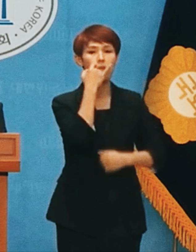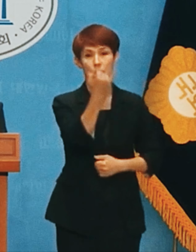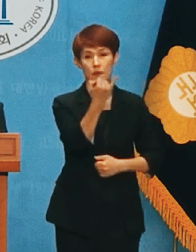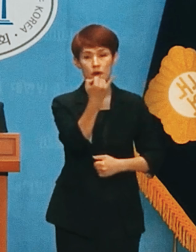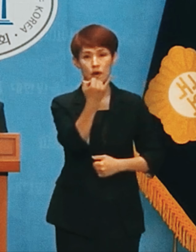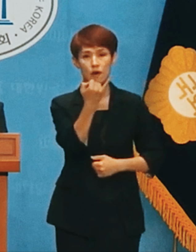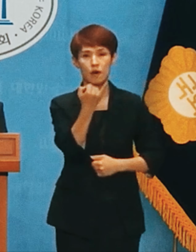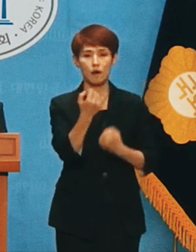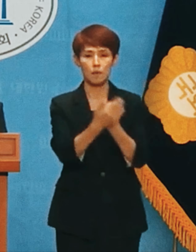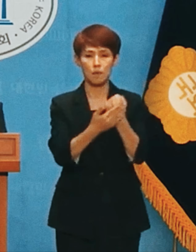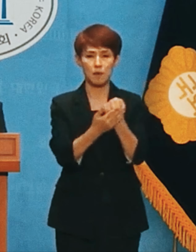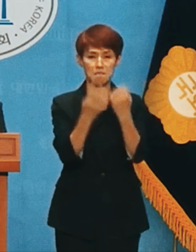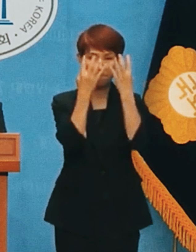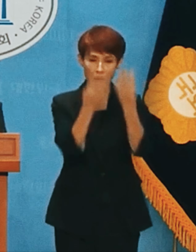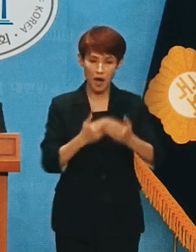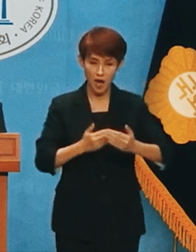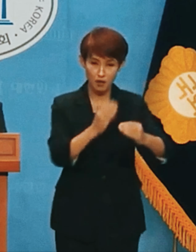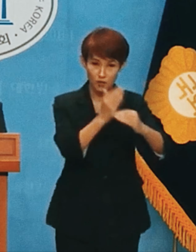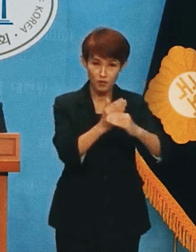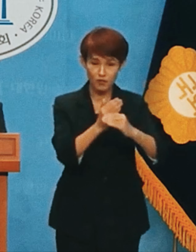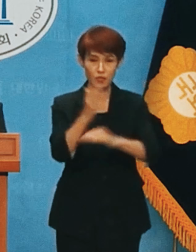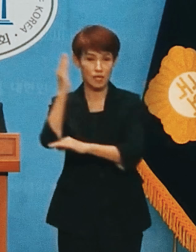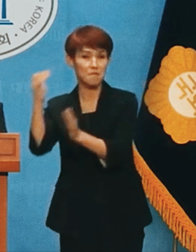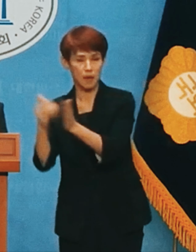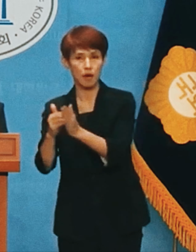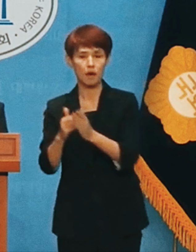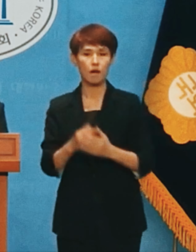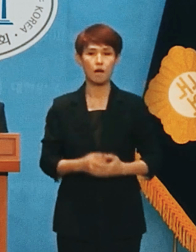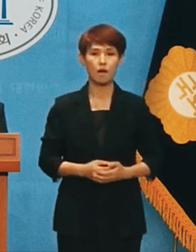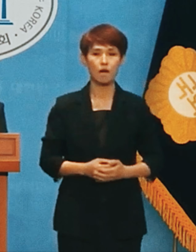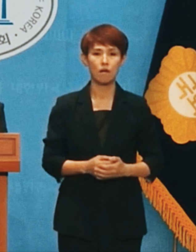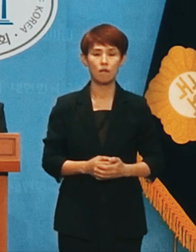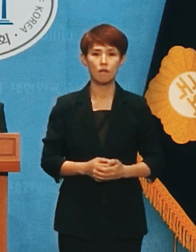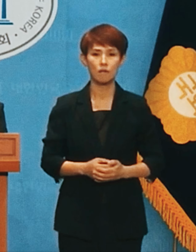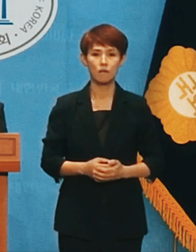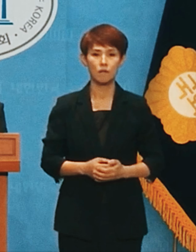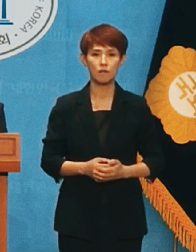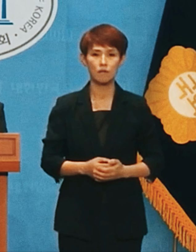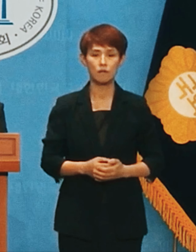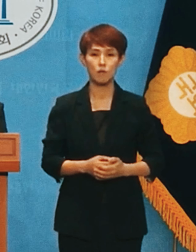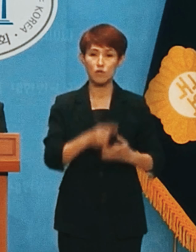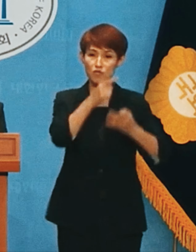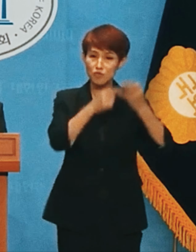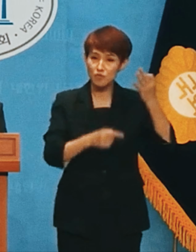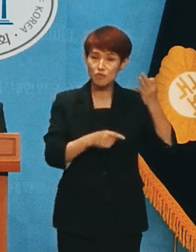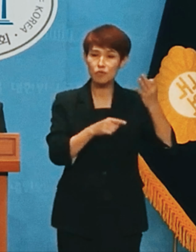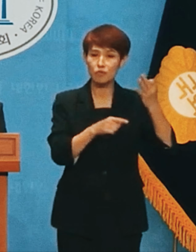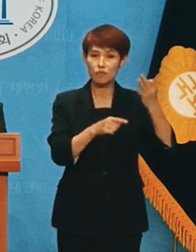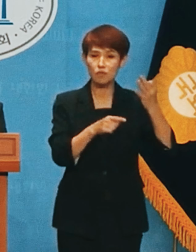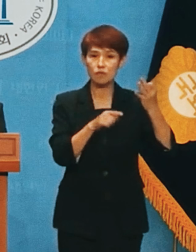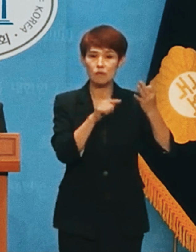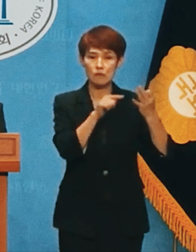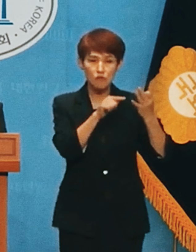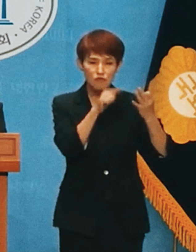씨의 가석방 추진되고 있다는 보였 방들은 통령 흠집내기